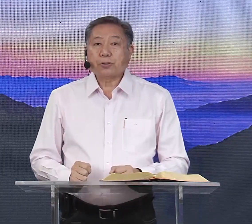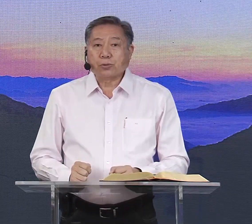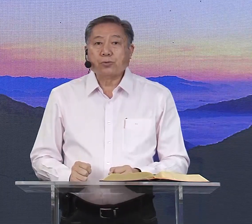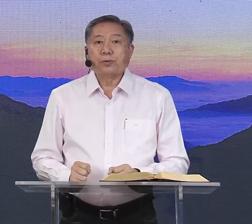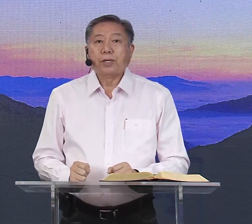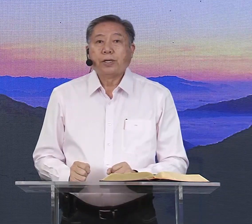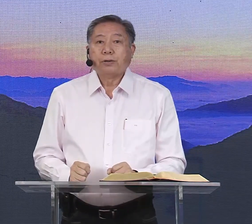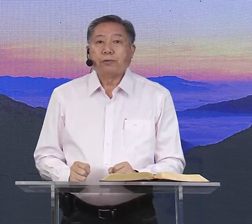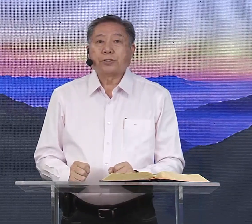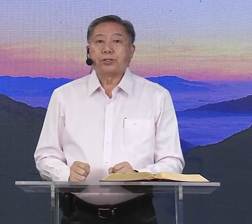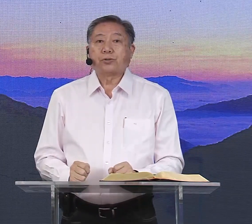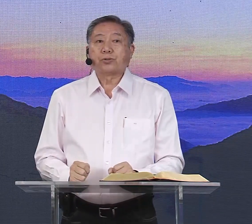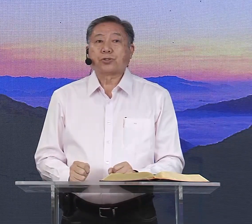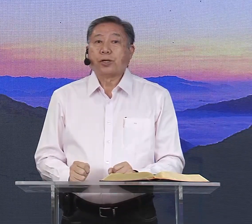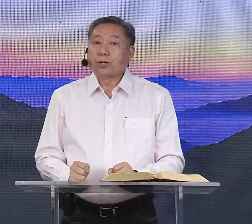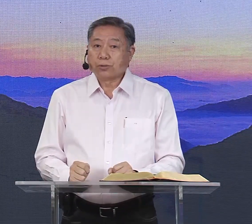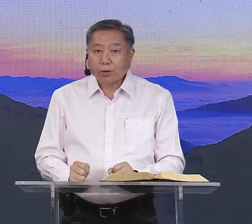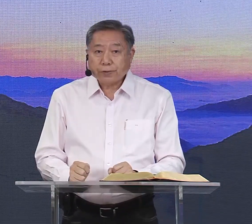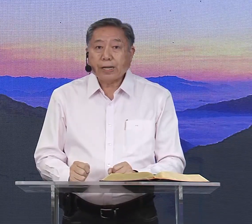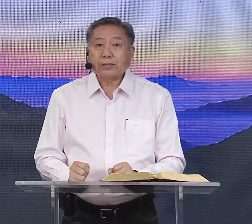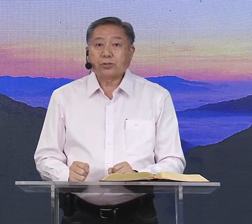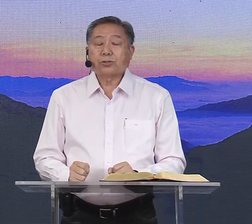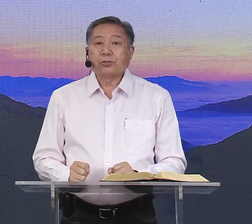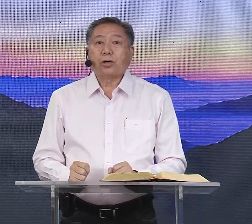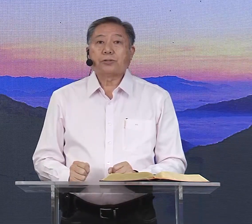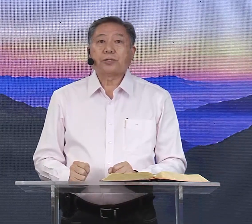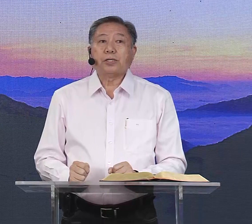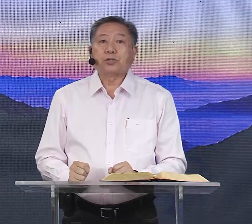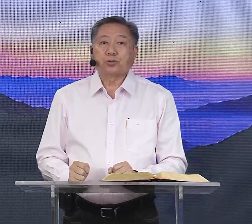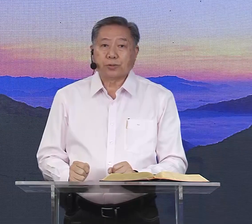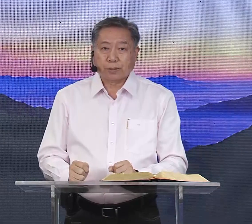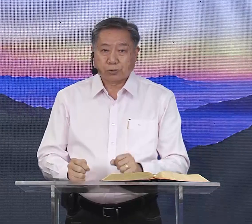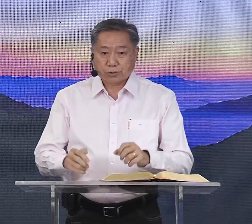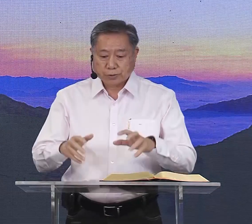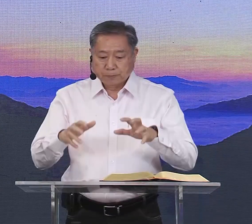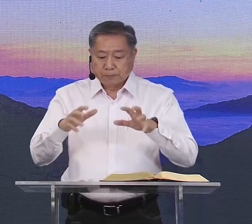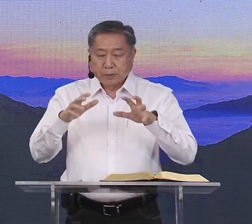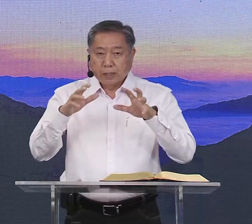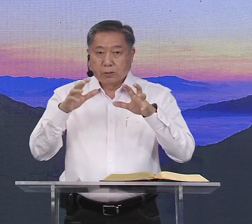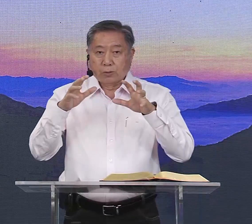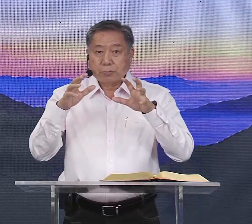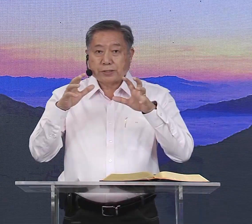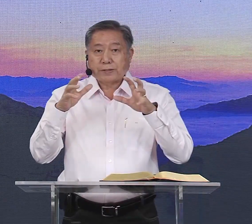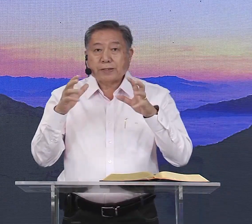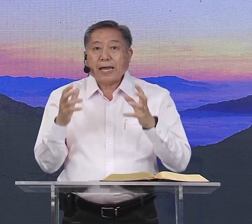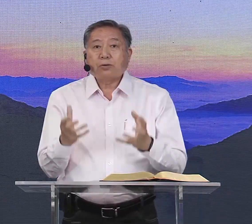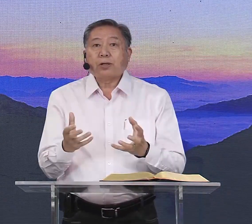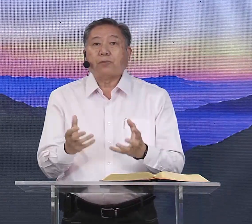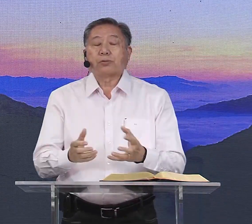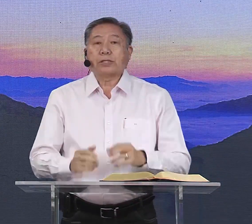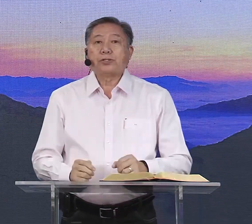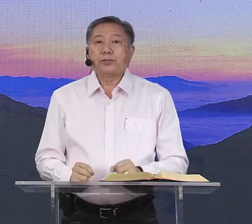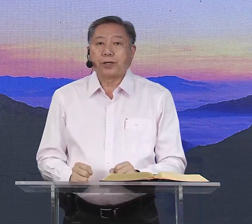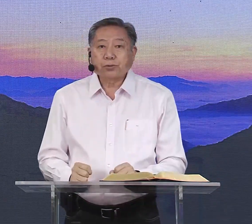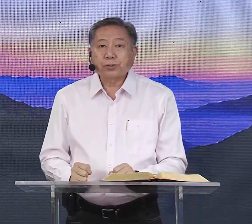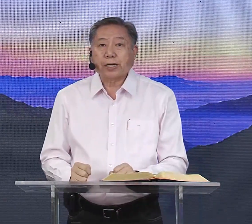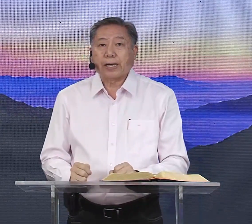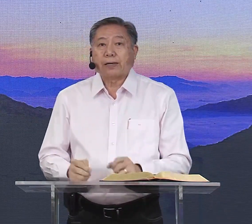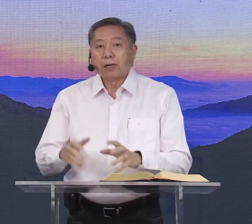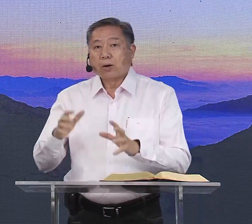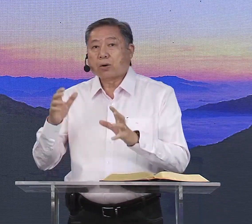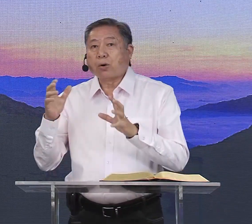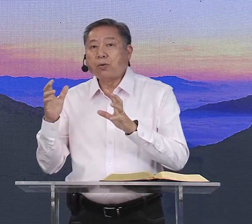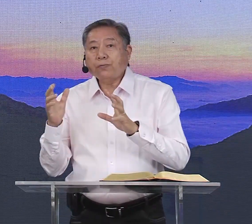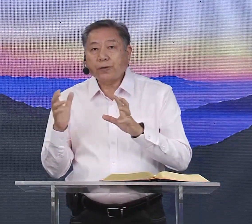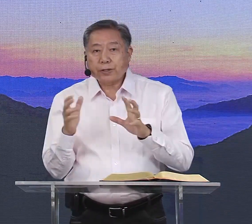Efésios capítulo 1, versículos 9 e 10, onde nós estudamos o mistério da vontade de Deus,